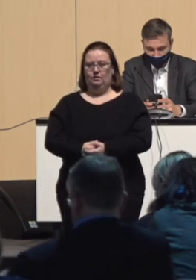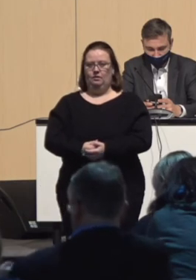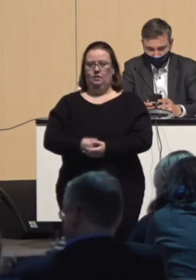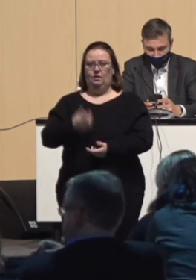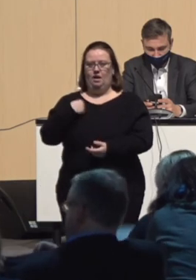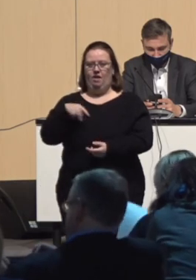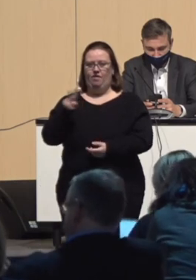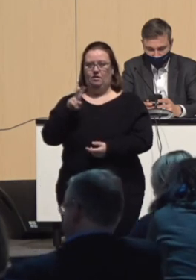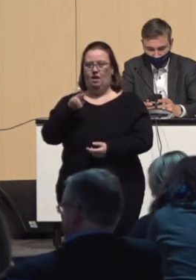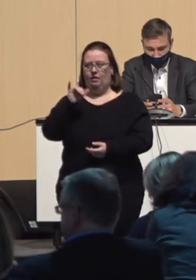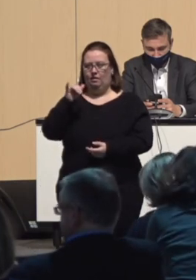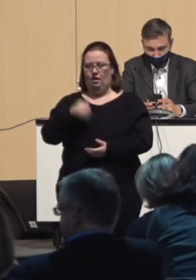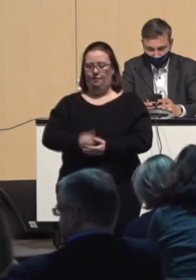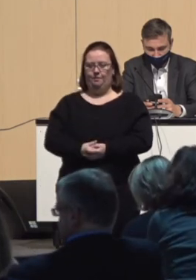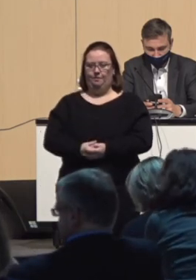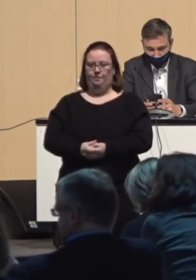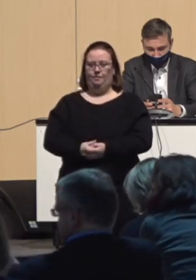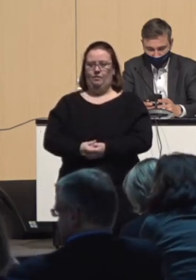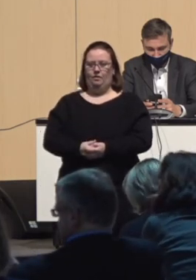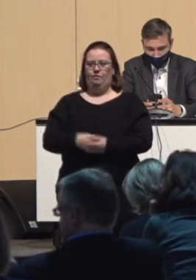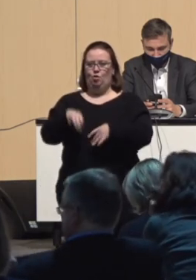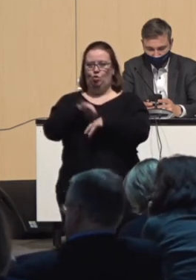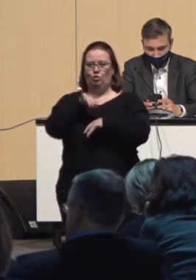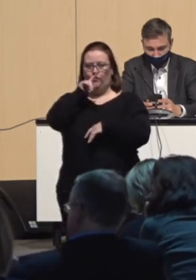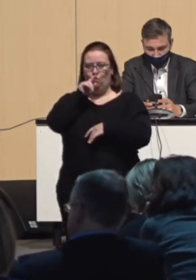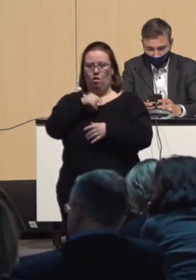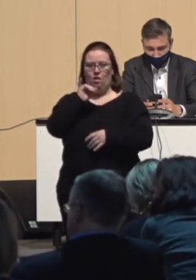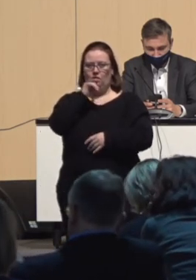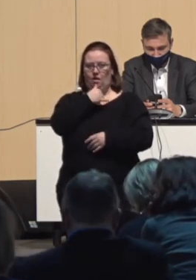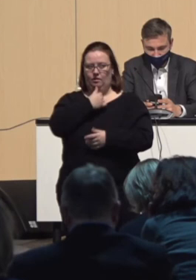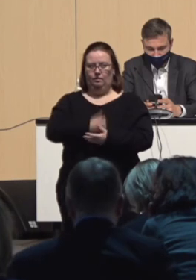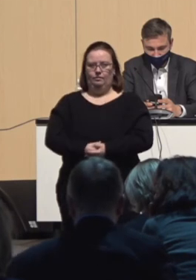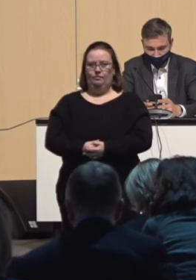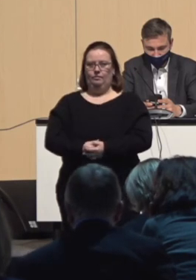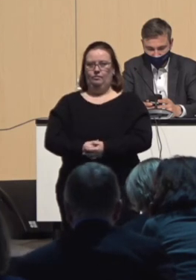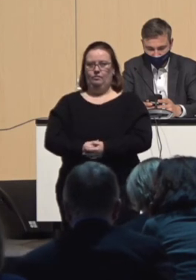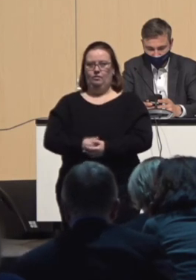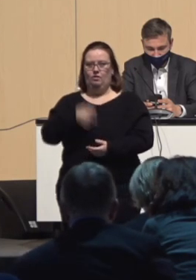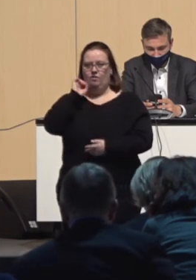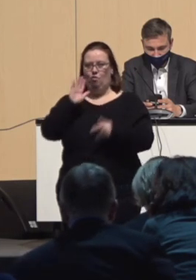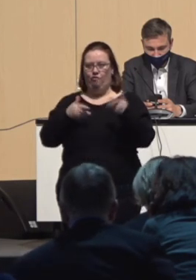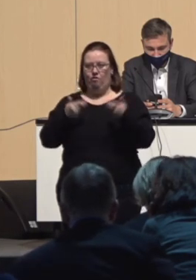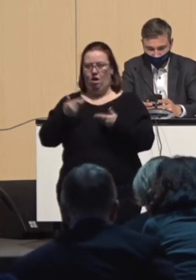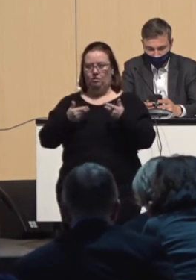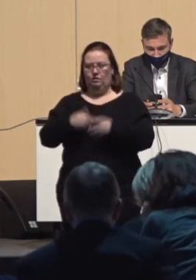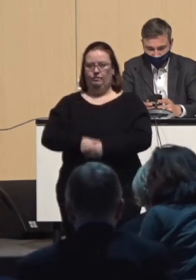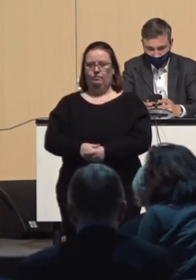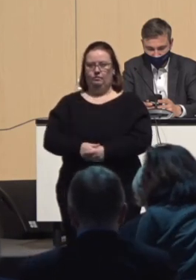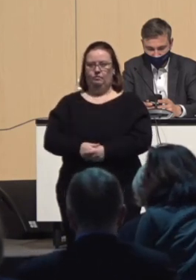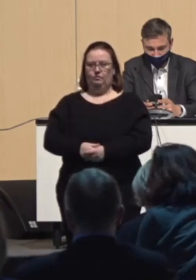Herr Vetterlein, Frau Dr. Vogel, Frau Wagner,